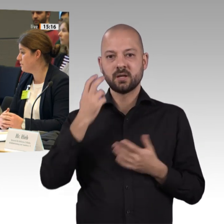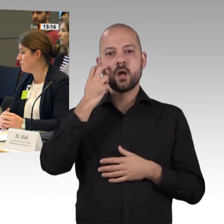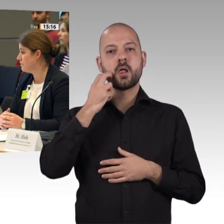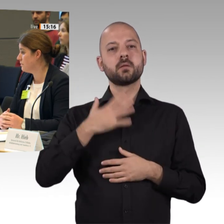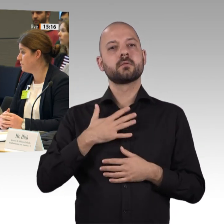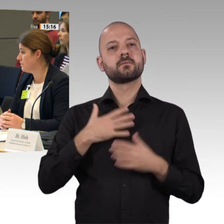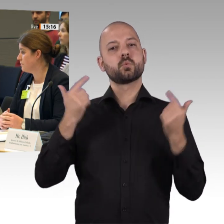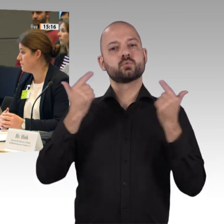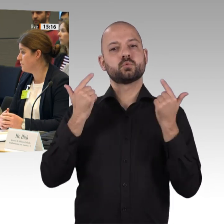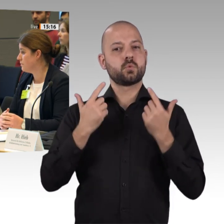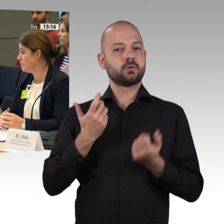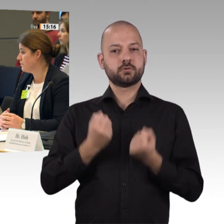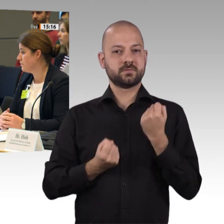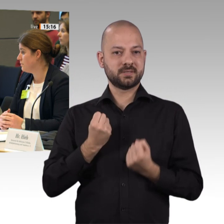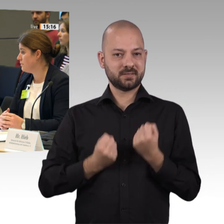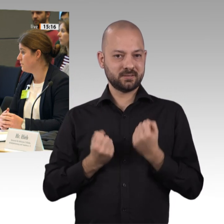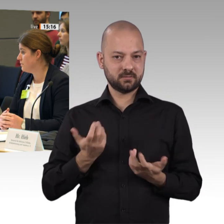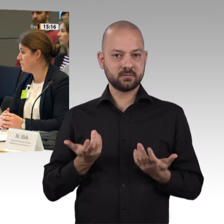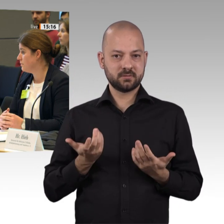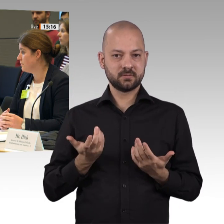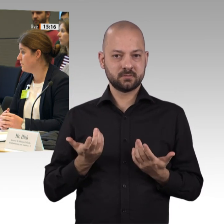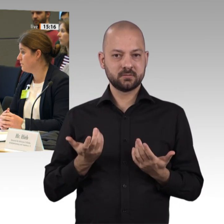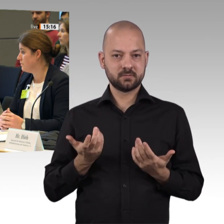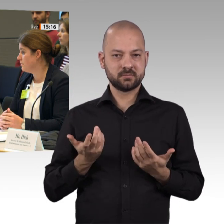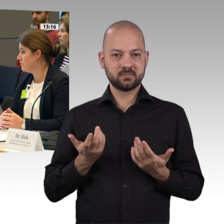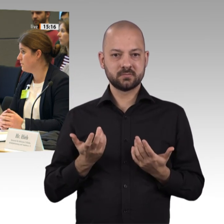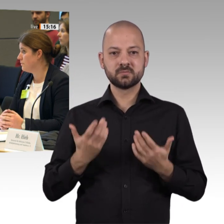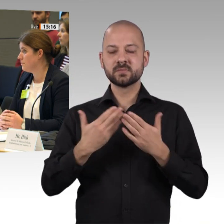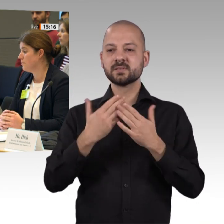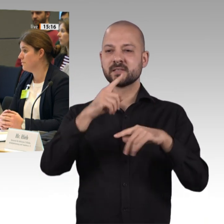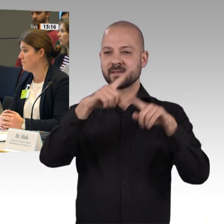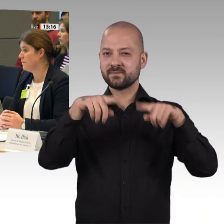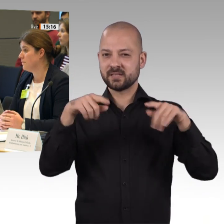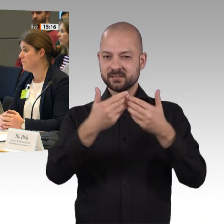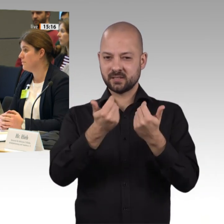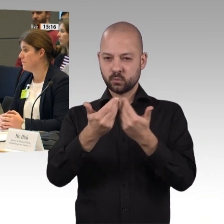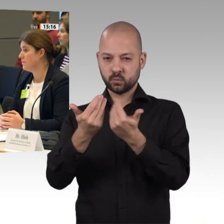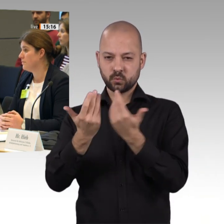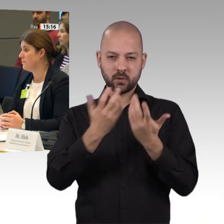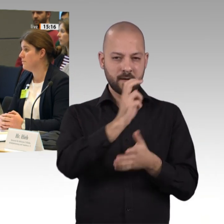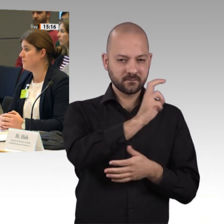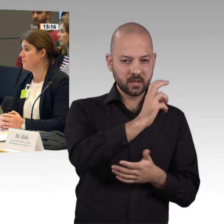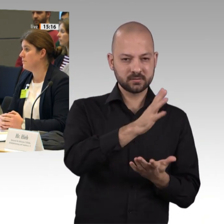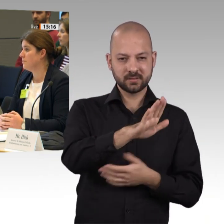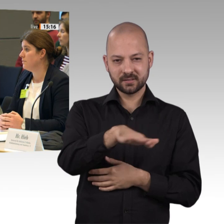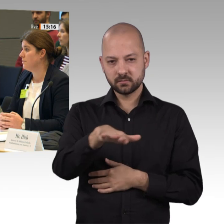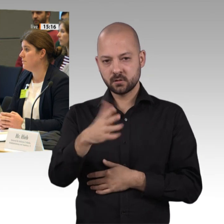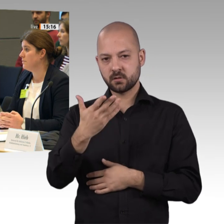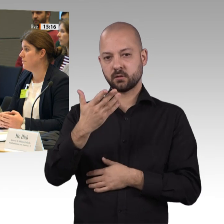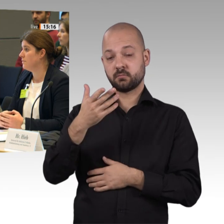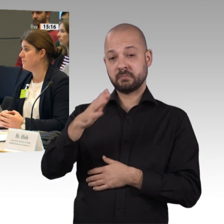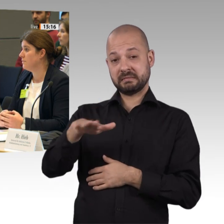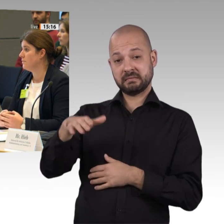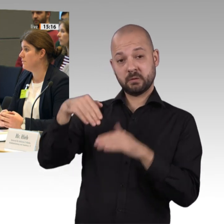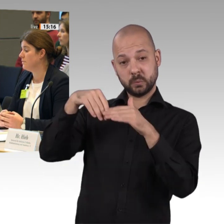die Regelungen im SGB 9 differenziert und zum Teil unübersichtlich. So werden beispielsweise Eltern im Bereich der Bildung für Nachteilsausgleiche